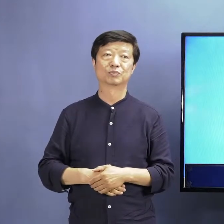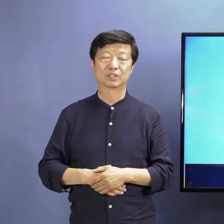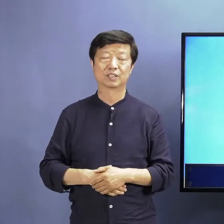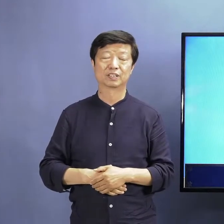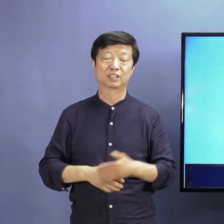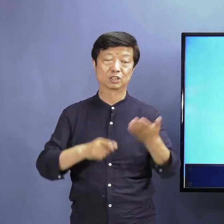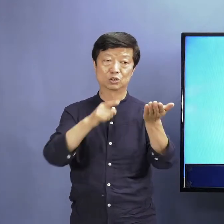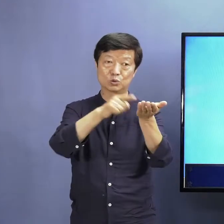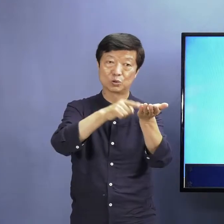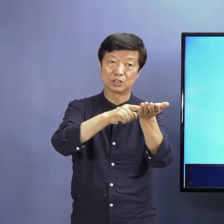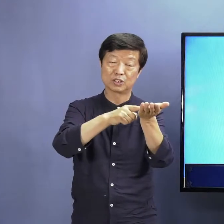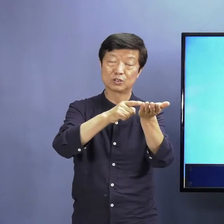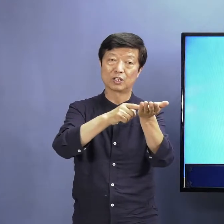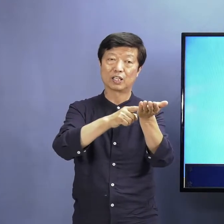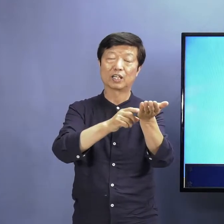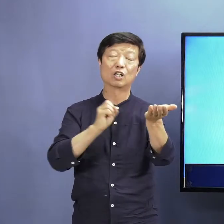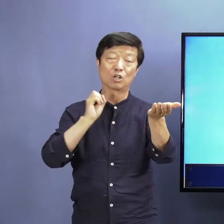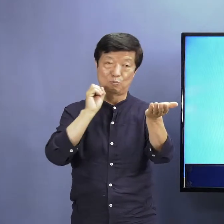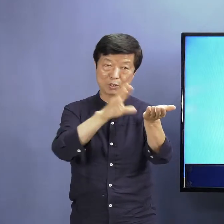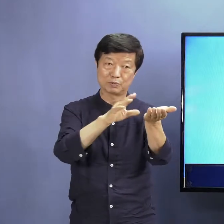교회에게 주신 그 말씀 바로 뭐냐?